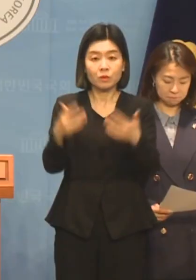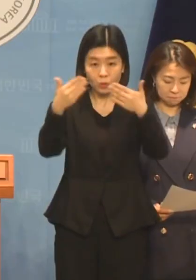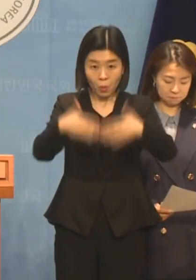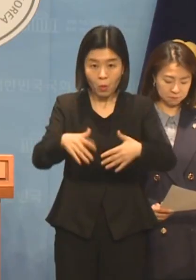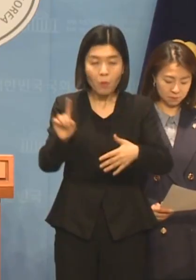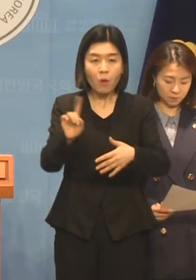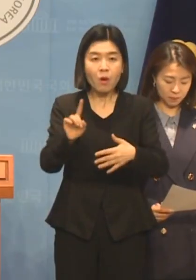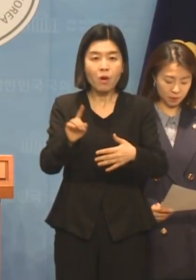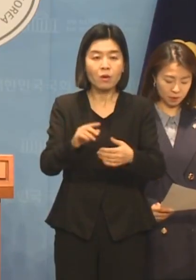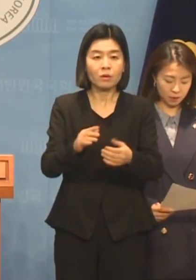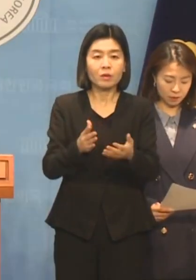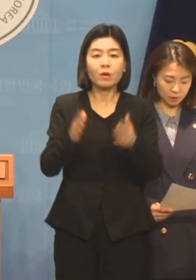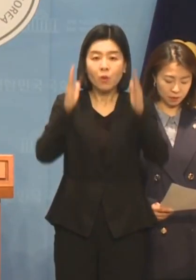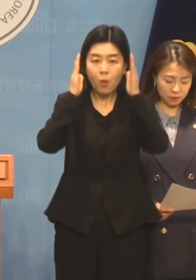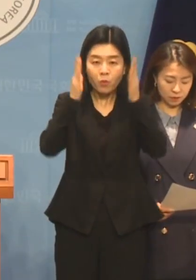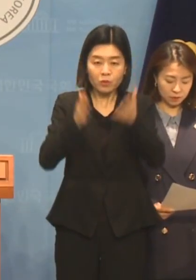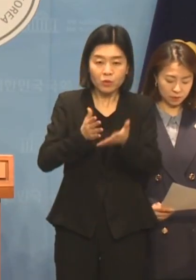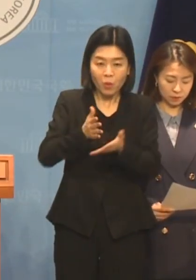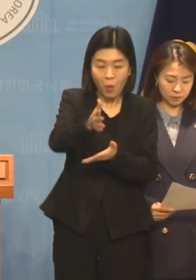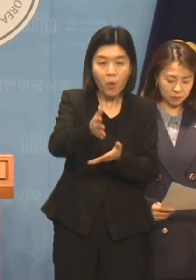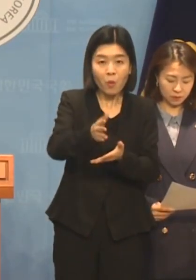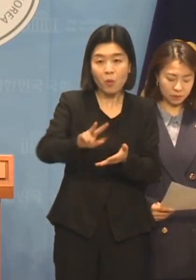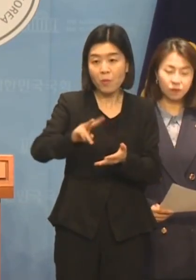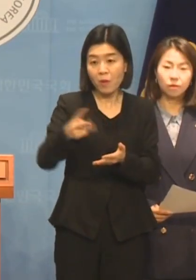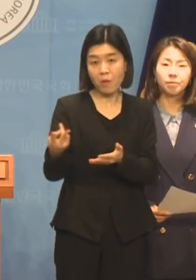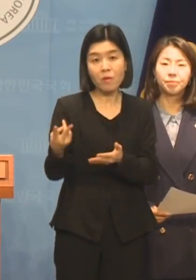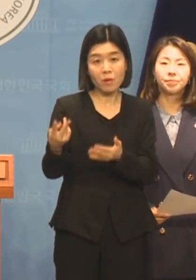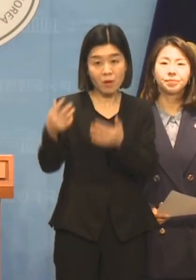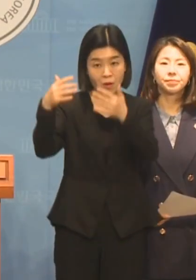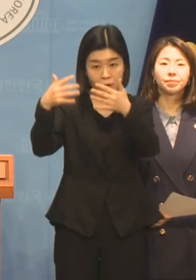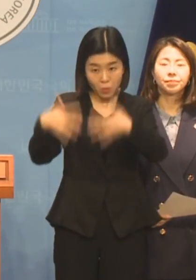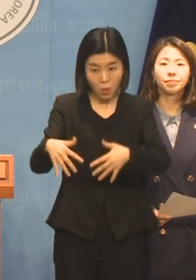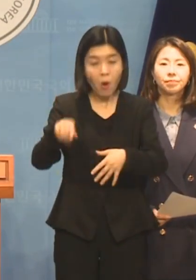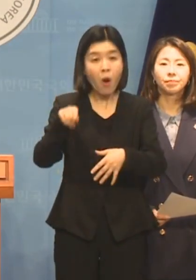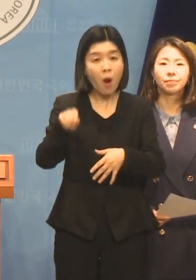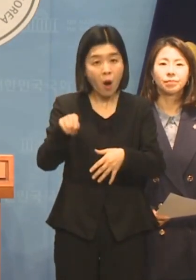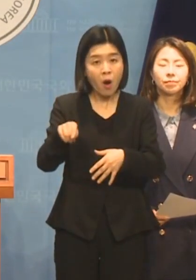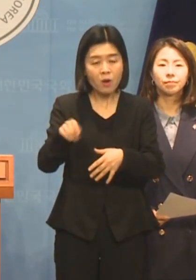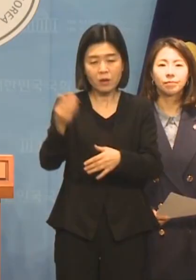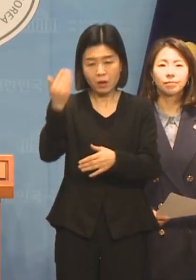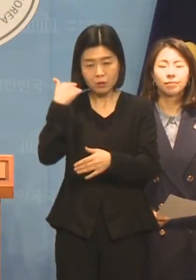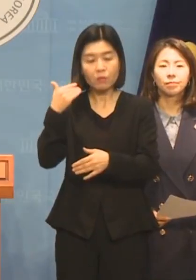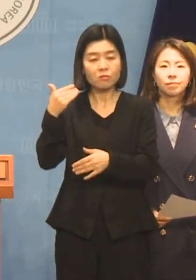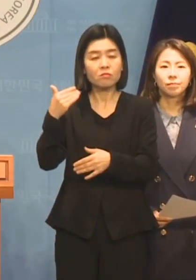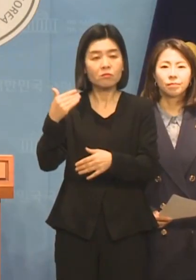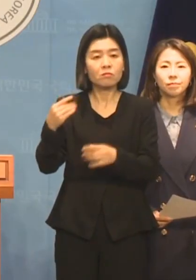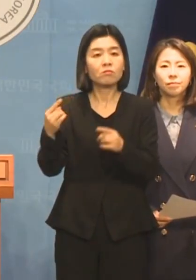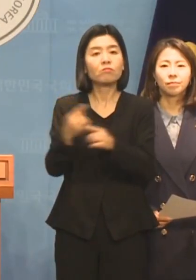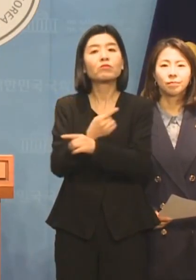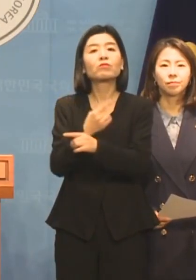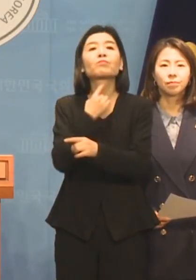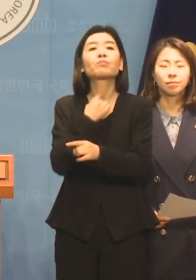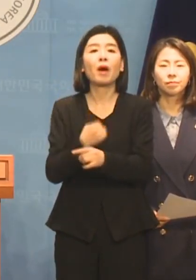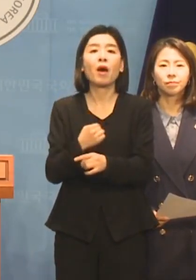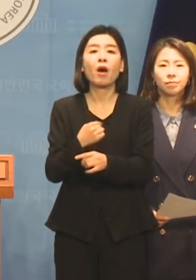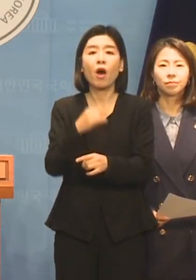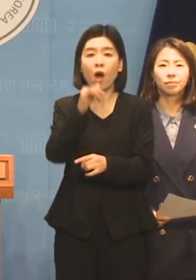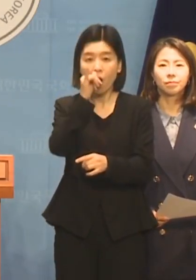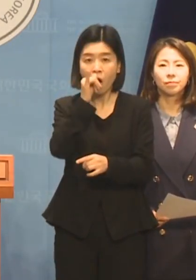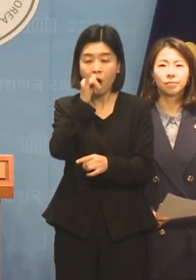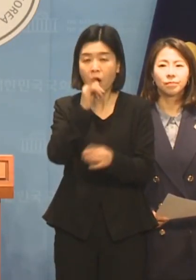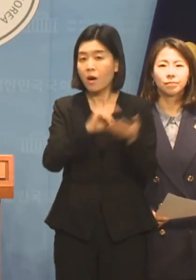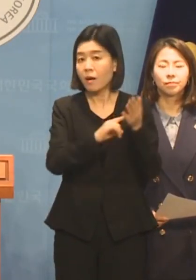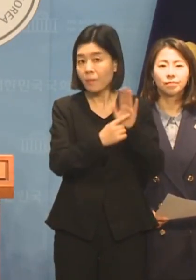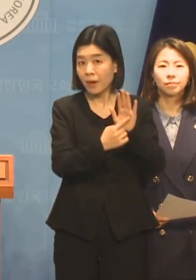전공 변경한 것과 관련해서도 이러한 사례는 관례적으로 많이 있어 왔다라고 하는 언론 브리핑